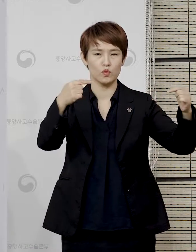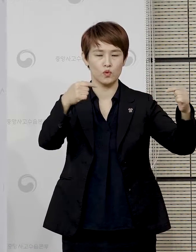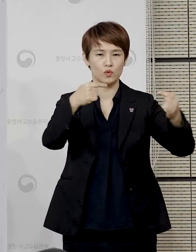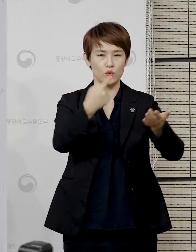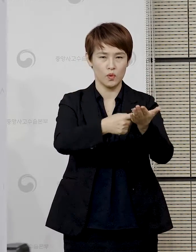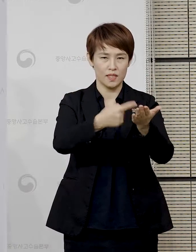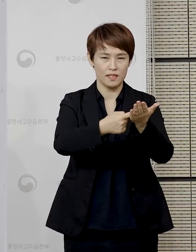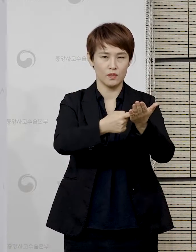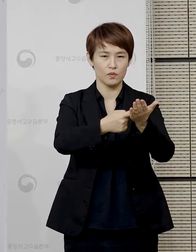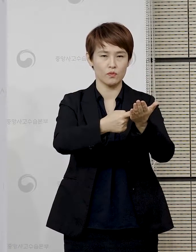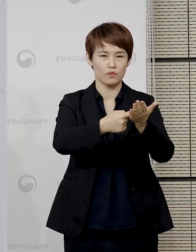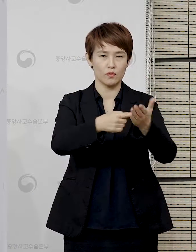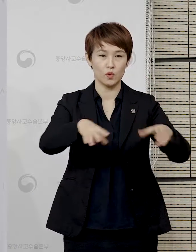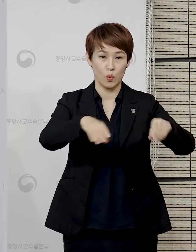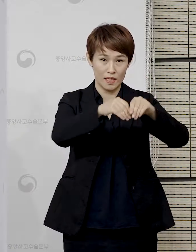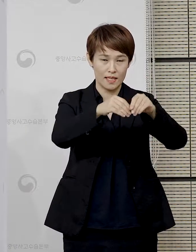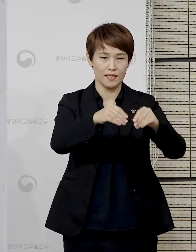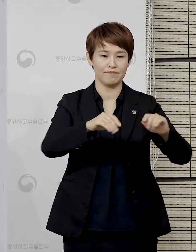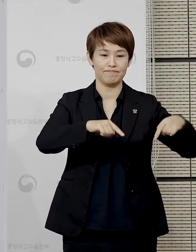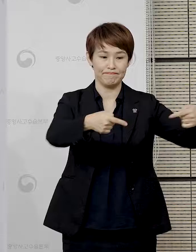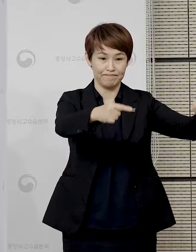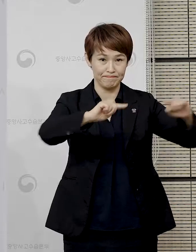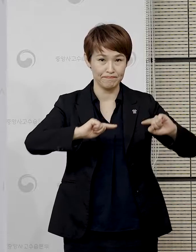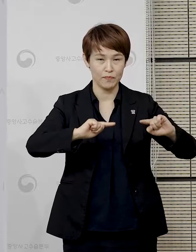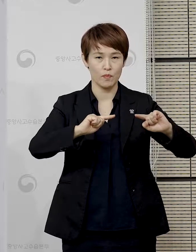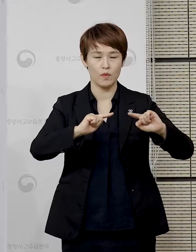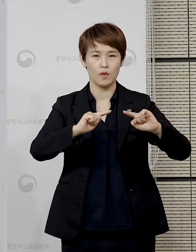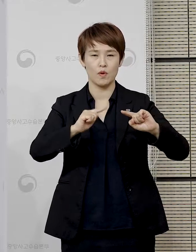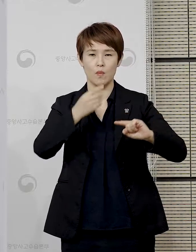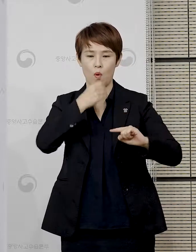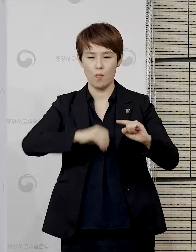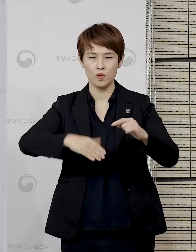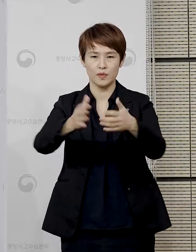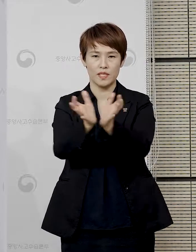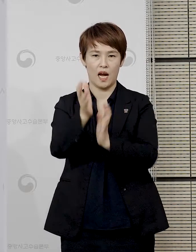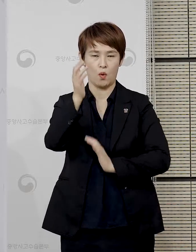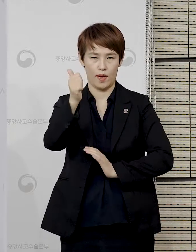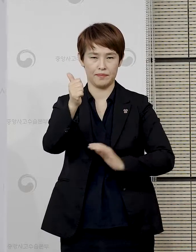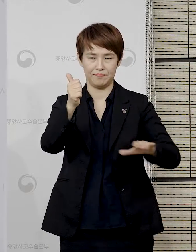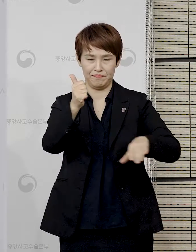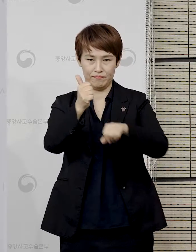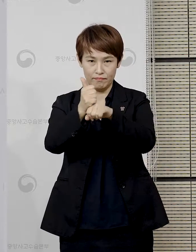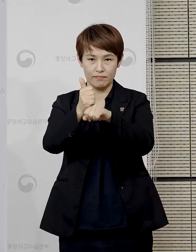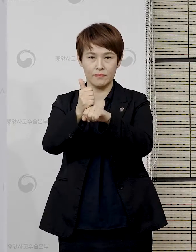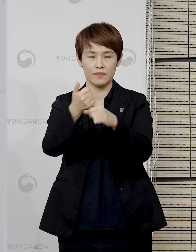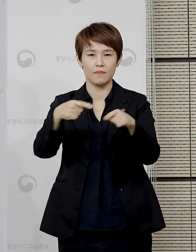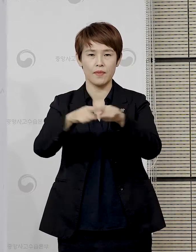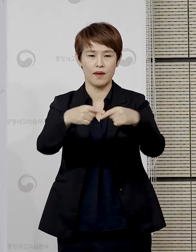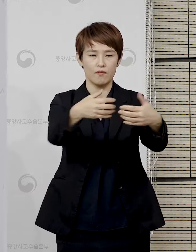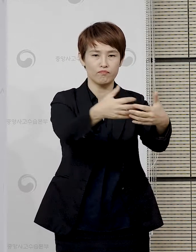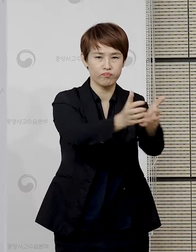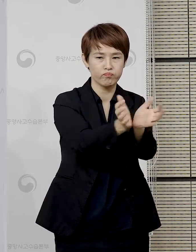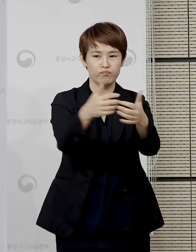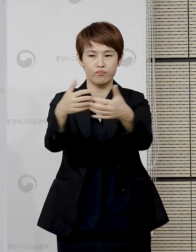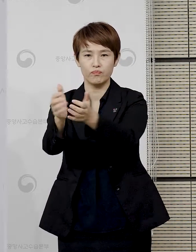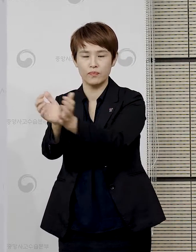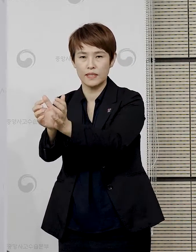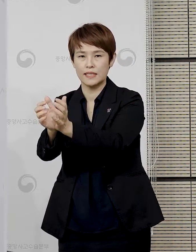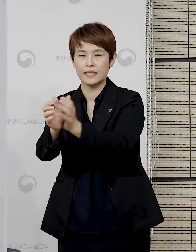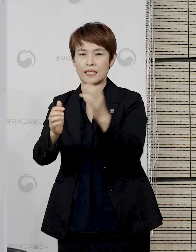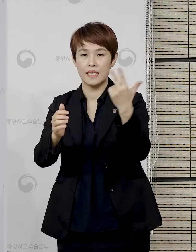임석하에 그 본부장, 보건복지부 장관 주재로 각 부처 그리고 17개